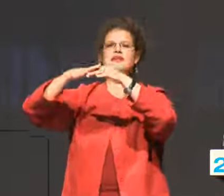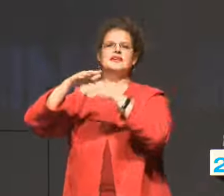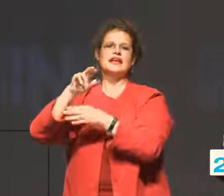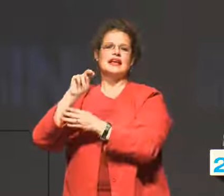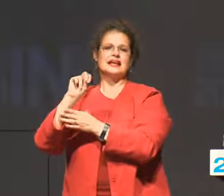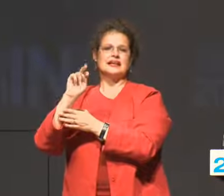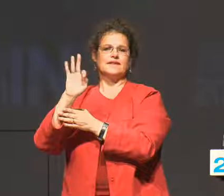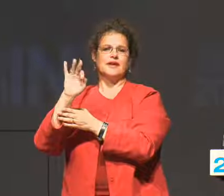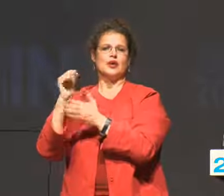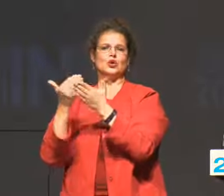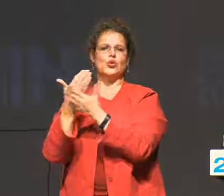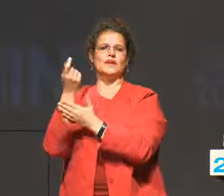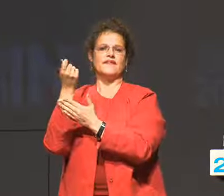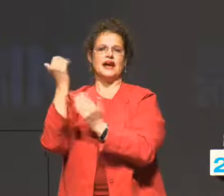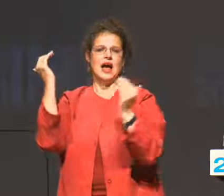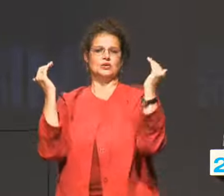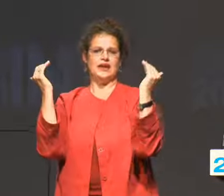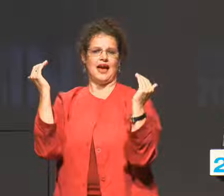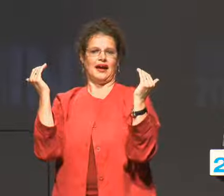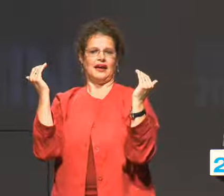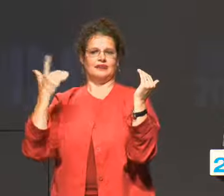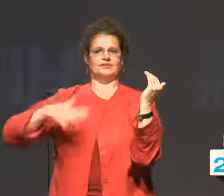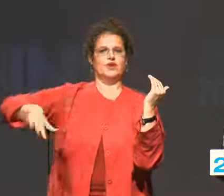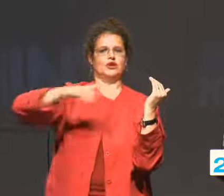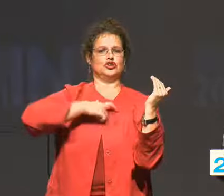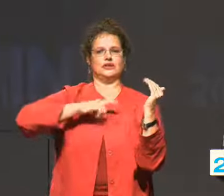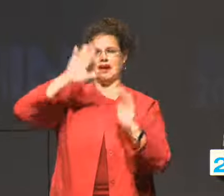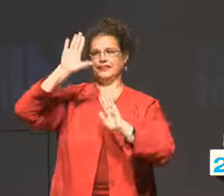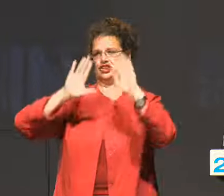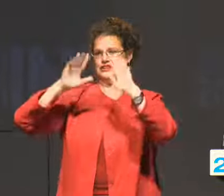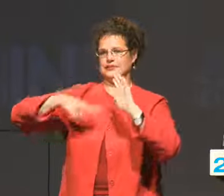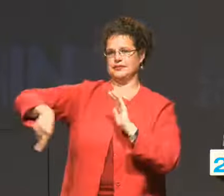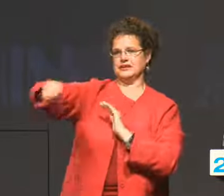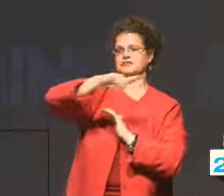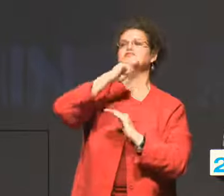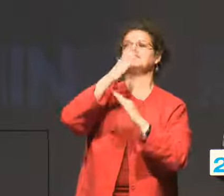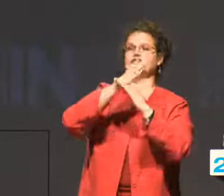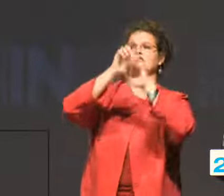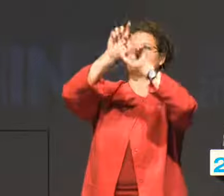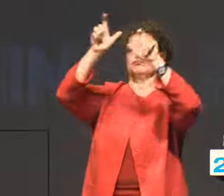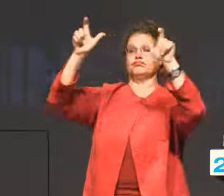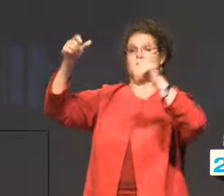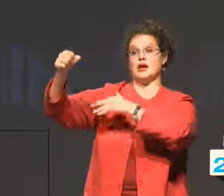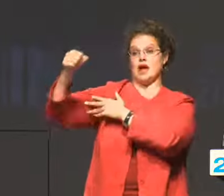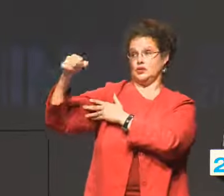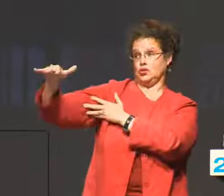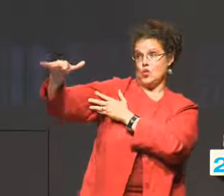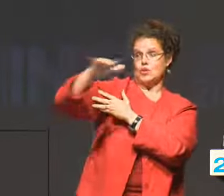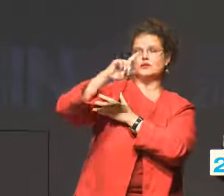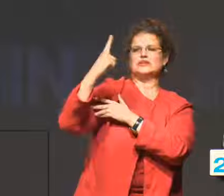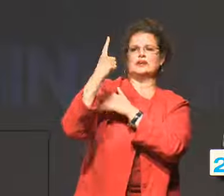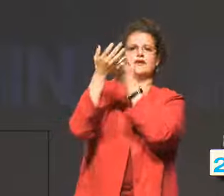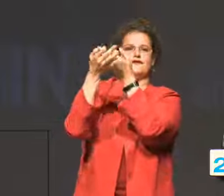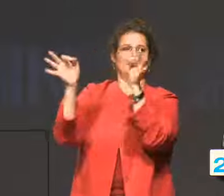auch hier in der Schweiz anzugehen und umzugehen. Wir hatten dann den neuen Finanzausgleich, darüber haben wir als Volk